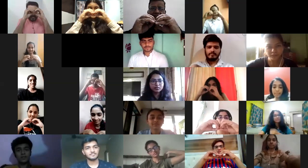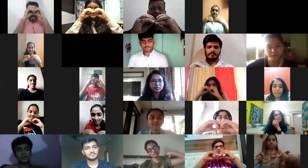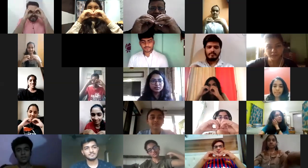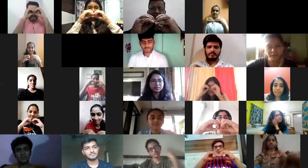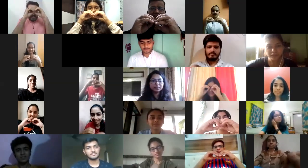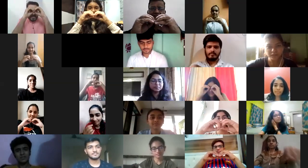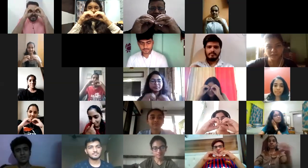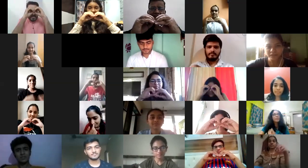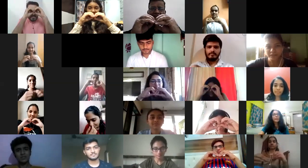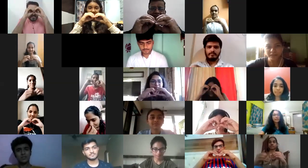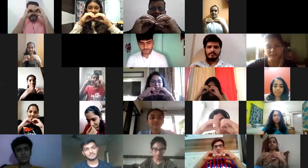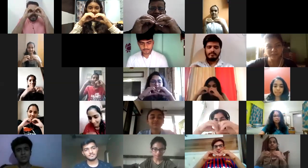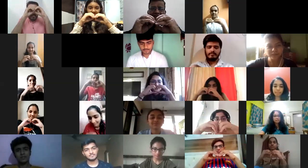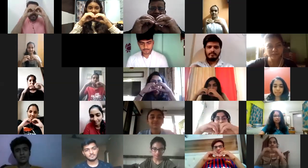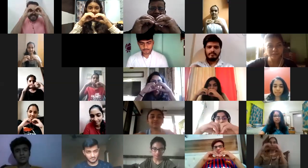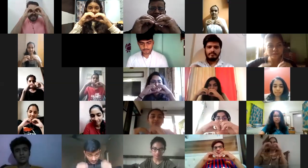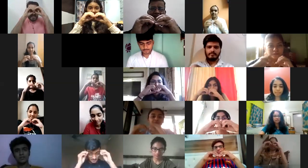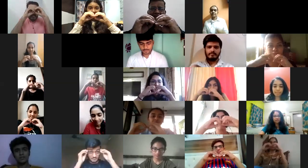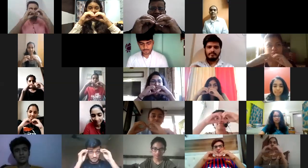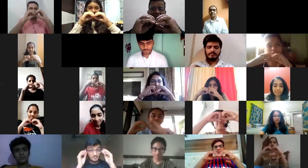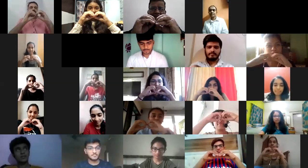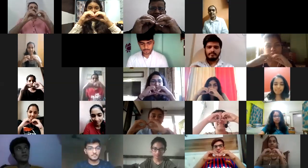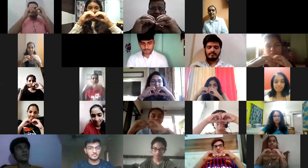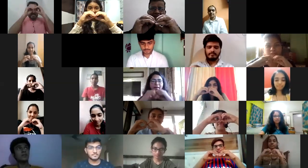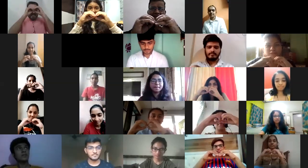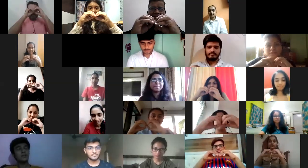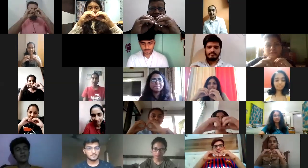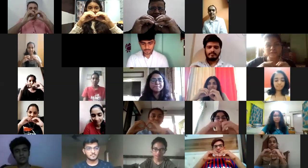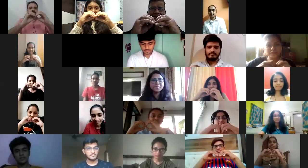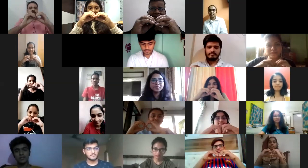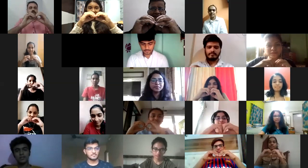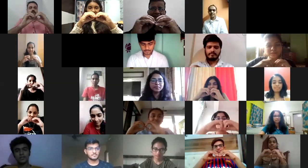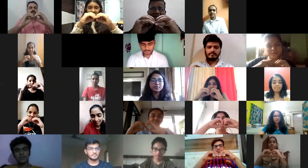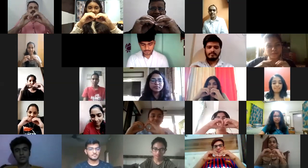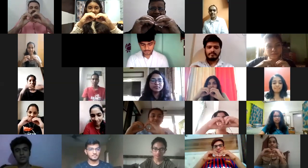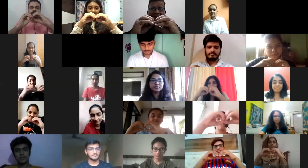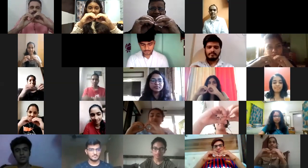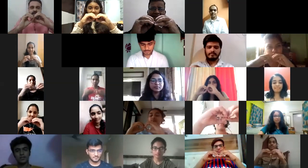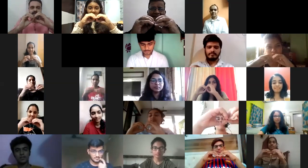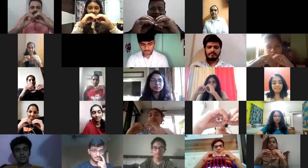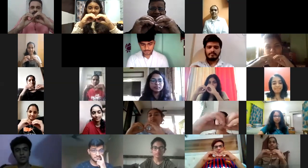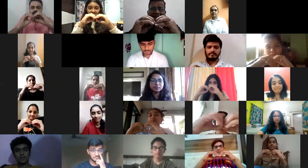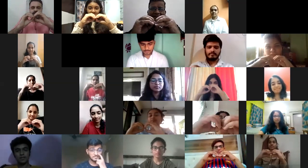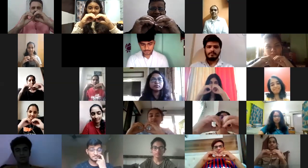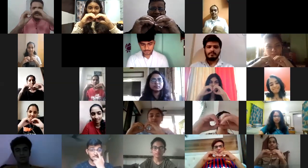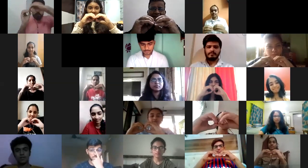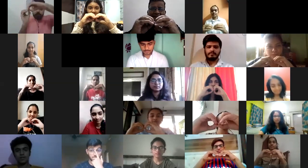तरह से हम लोग बायनोकुलर पकड़ते हैं. आपको बी ऐसा नहीं करना, थोड़ा बॉडी ऐसा करके बॉडी से थोड़ा दूर रखेंगे, it becomes a B. Does it look like a B